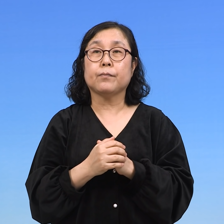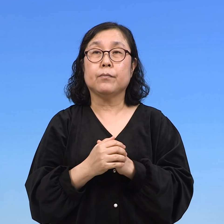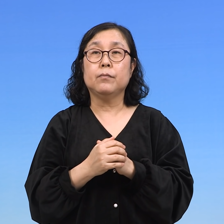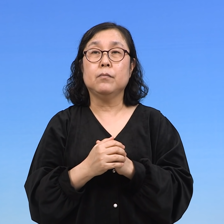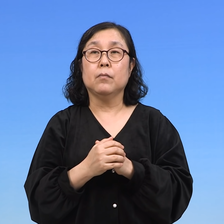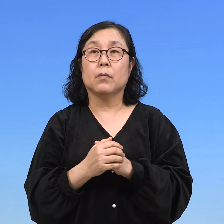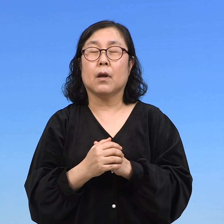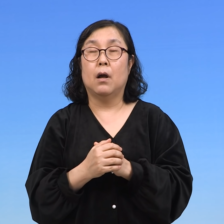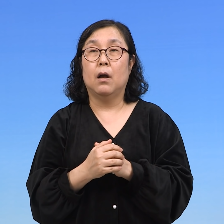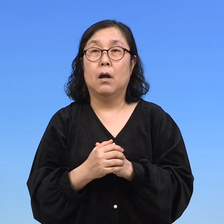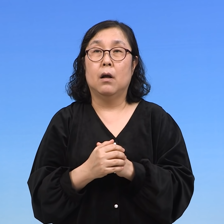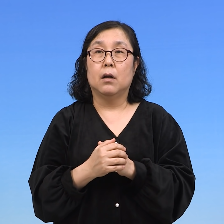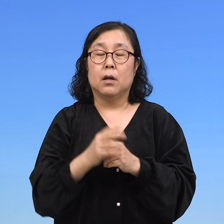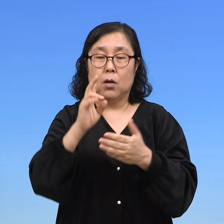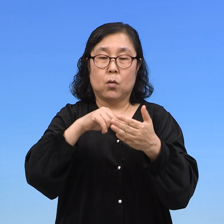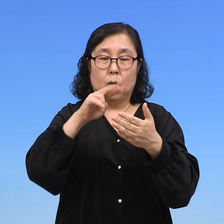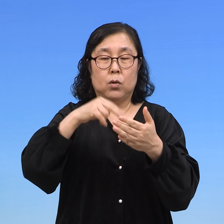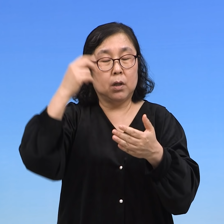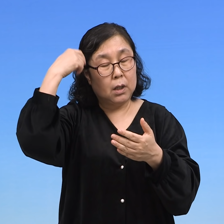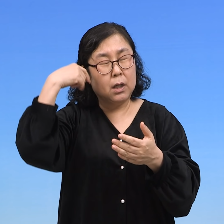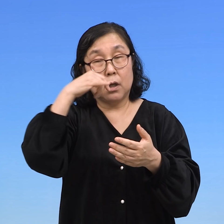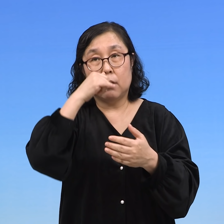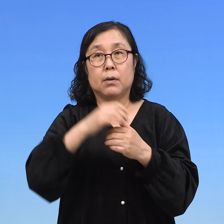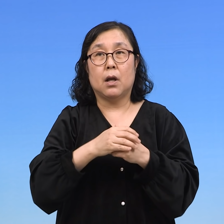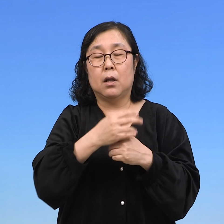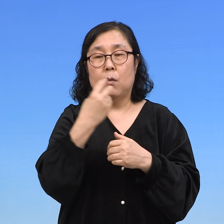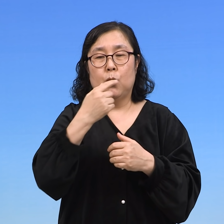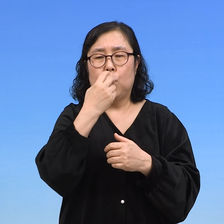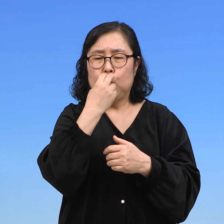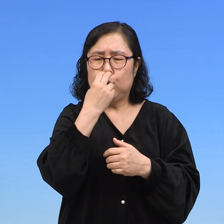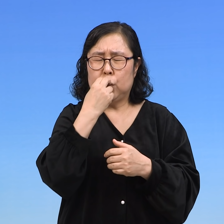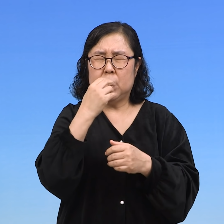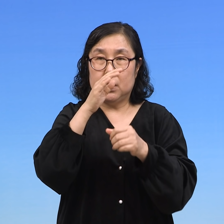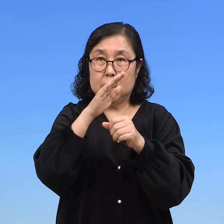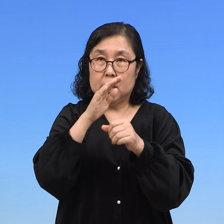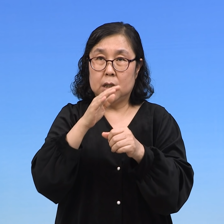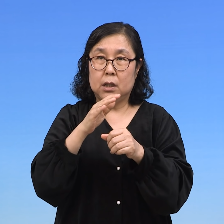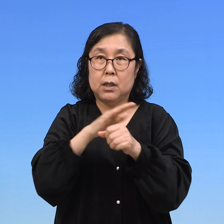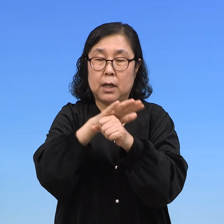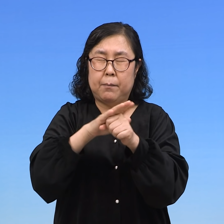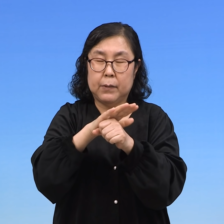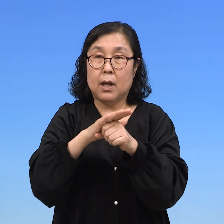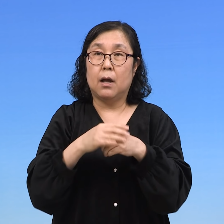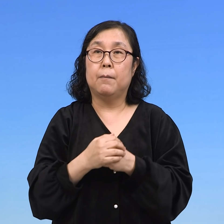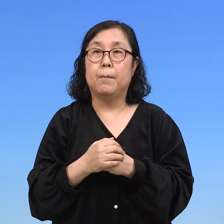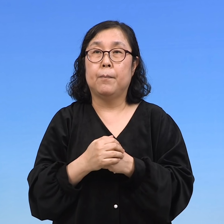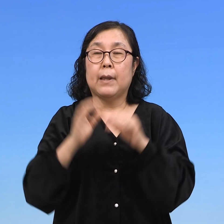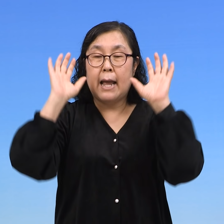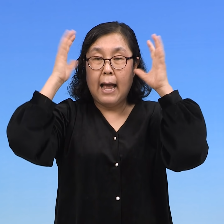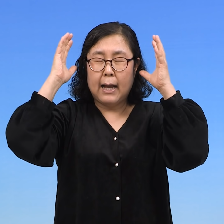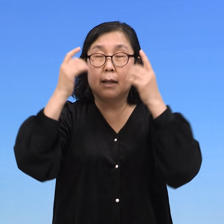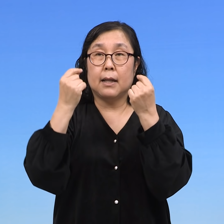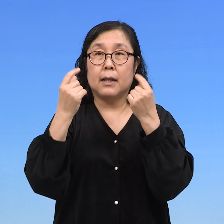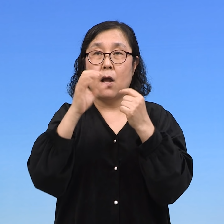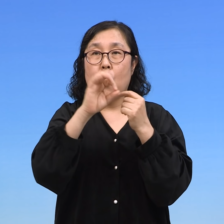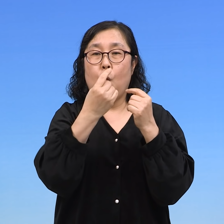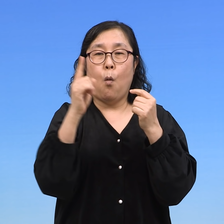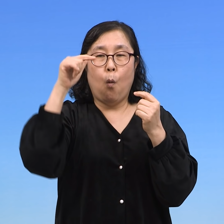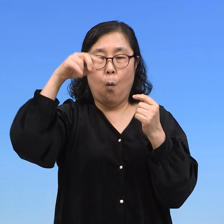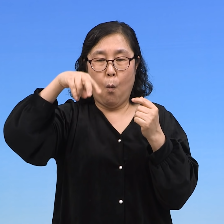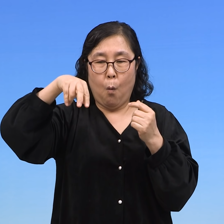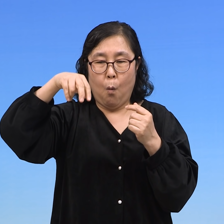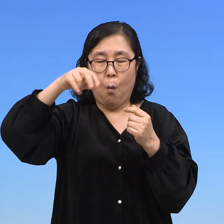하다가 하기로 결정을 했는데 너무너무 유치해요 처음에는 그 책에 보니까 이 왁스라는